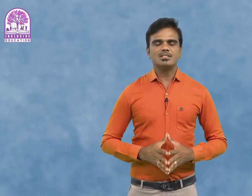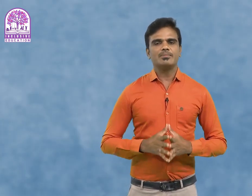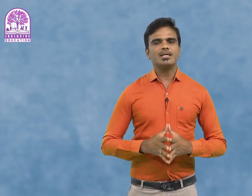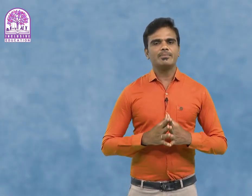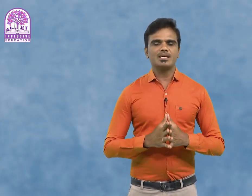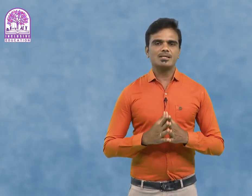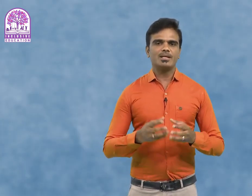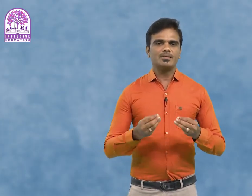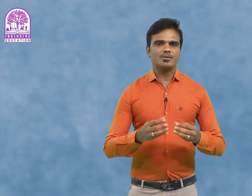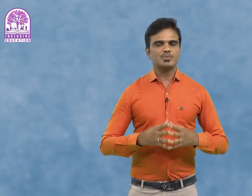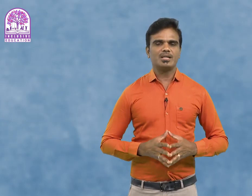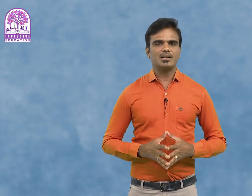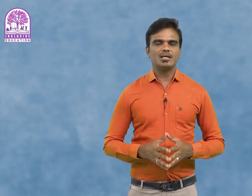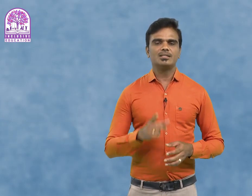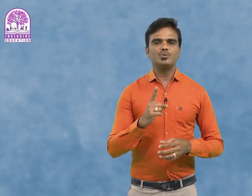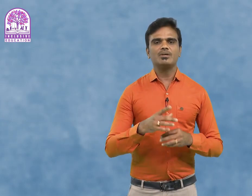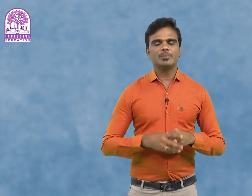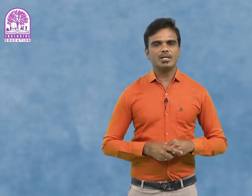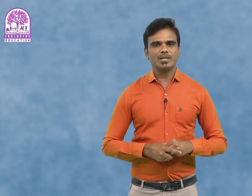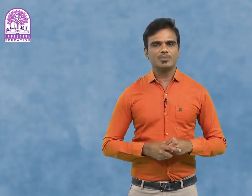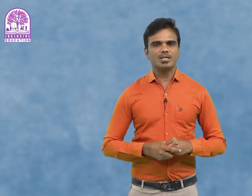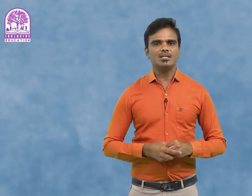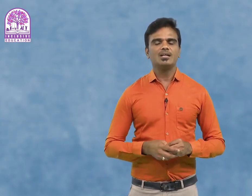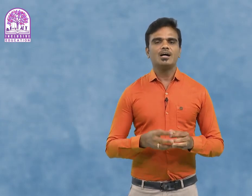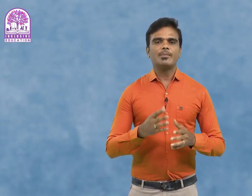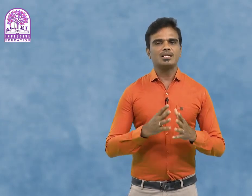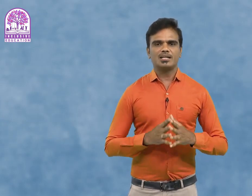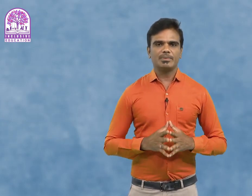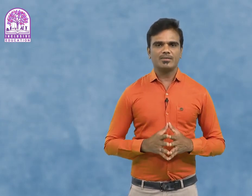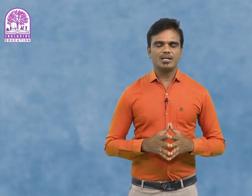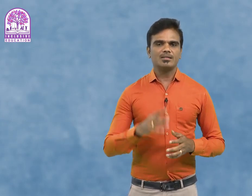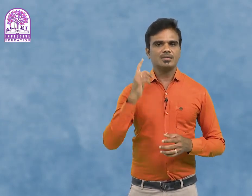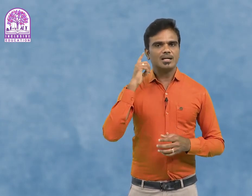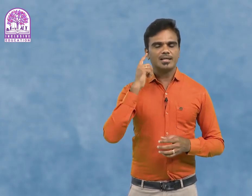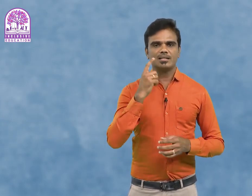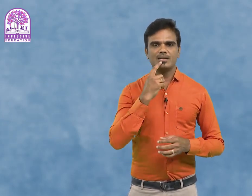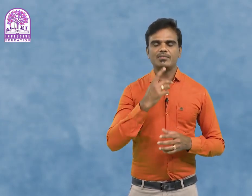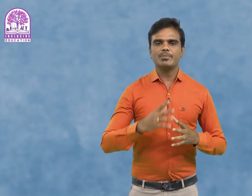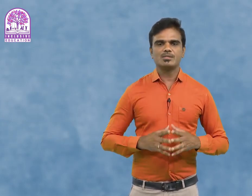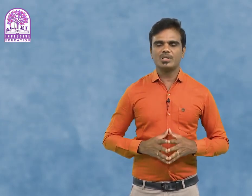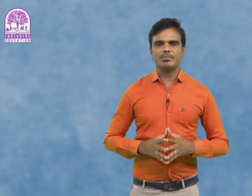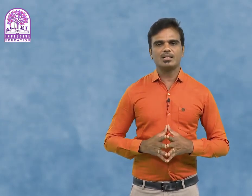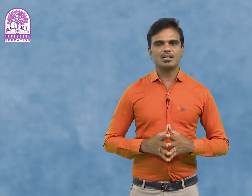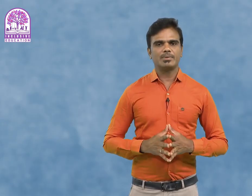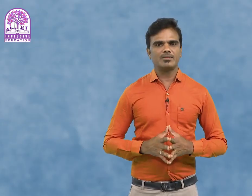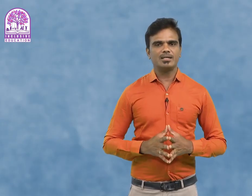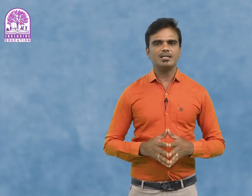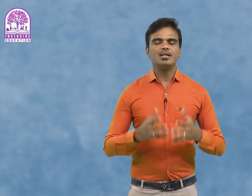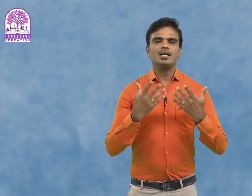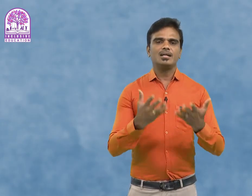நம்ம எப்படி எக்ஸாம்பிளாக யூஸ் பண்ணலாம், அதாவது உங்கள் வகுப்பில் படிக்கக்கூடிய மாற்றுத்திறனாளி மாணவர்கள், அதாவது காலுக்கு எதால் வாய் பேச முடியாத மாற்றுத்திறனாளி மாணவர்கள்ட்ட நீங்கள்